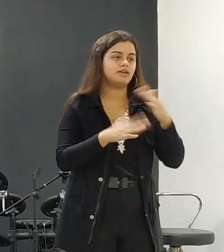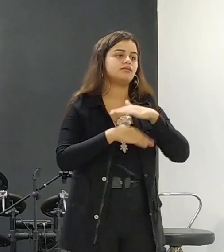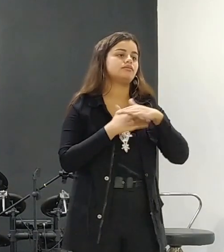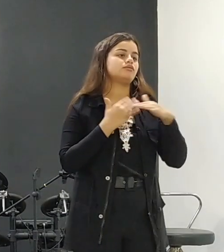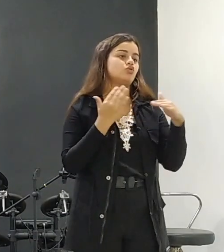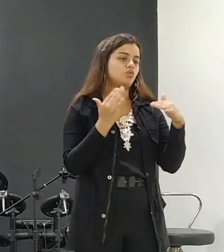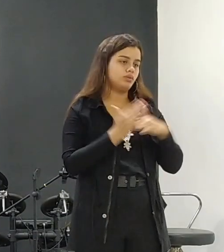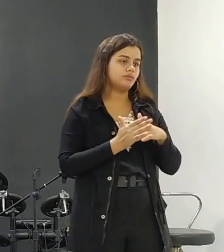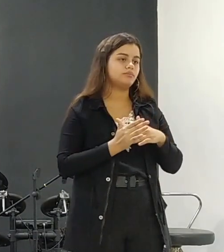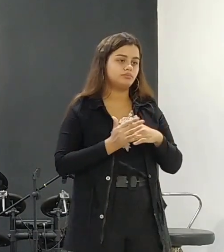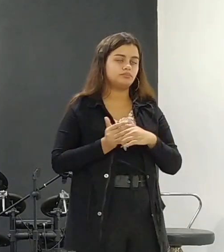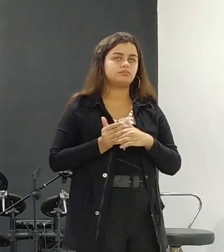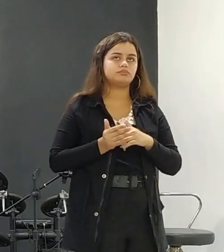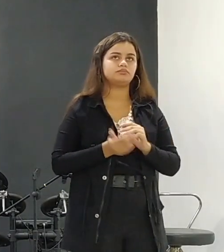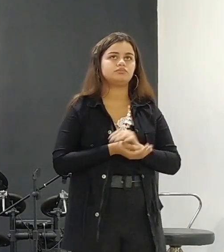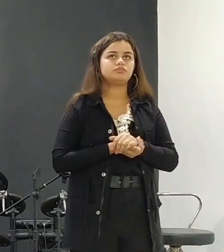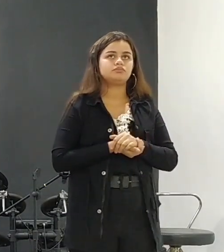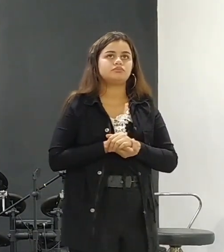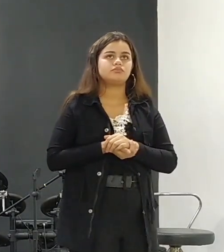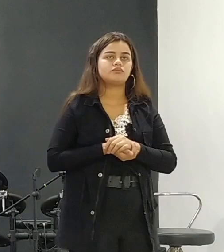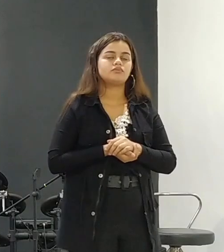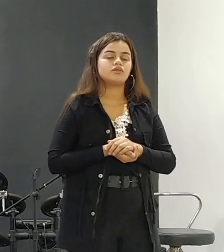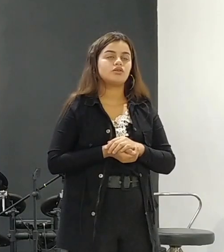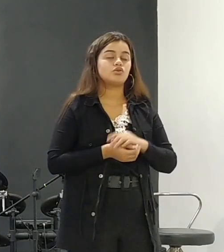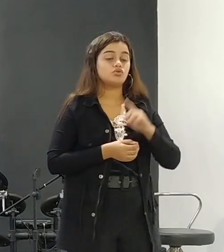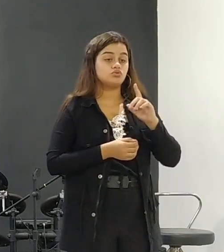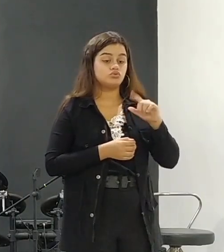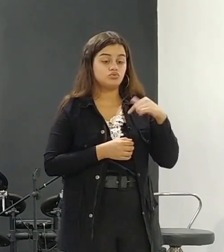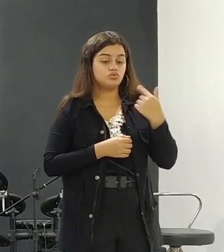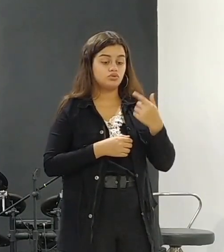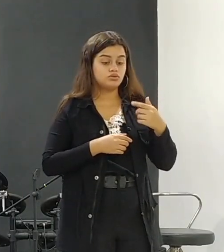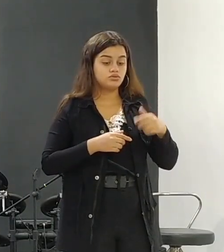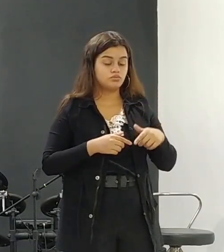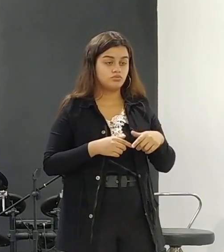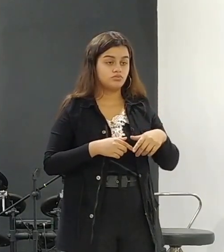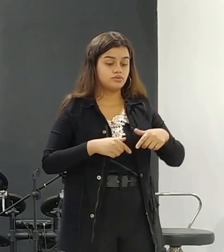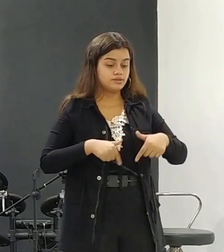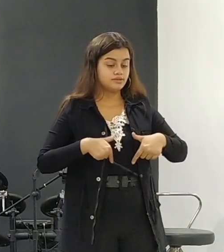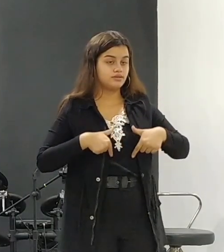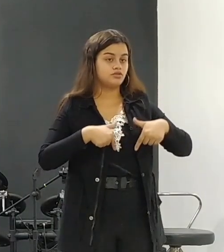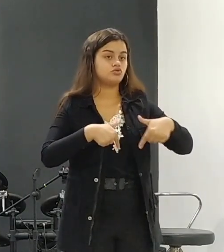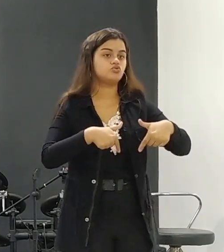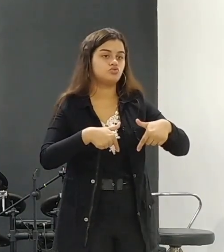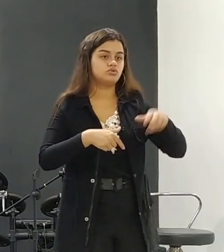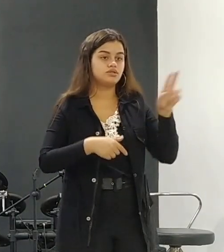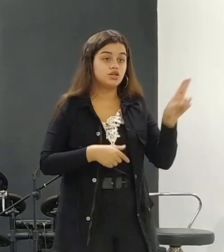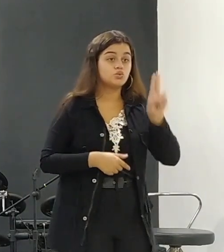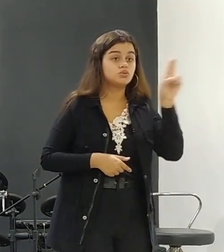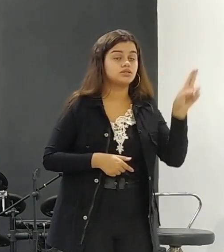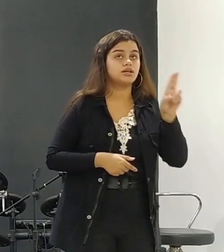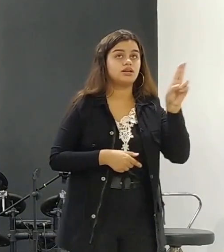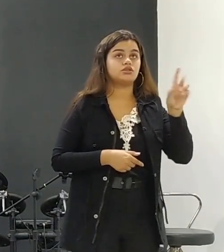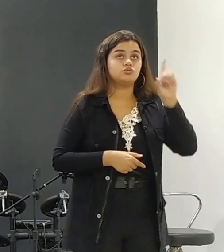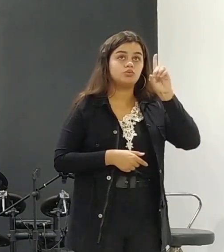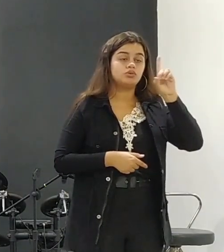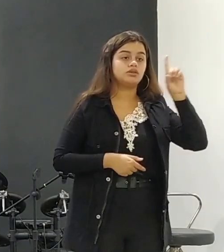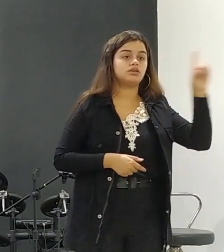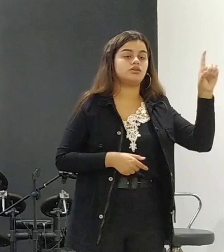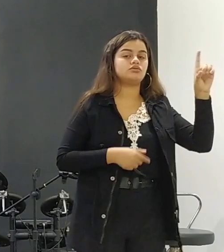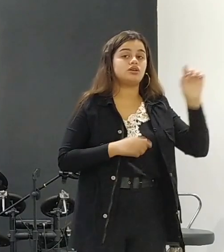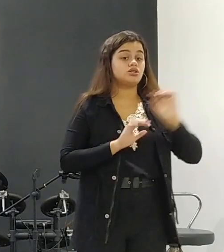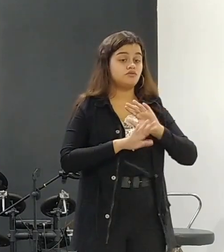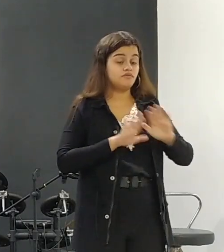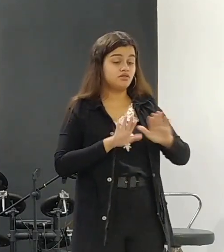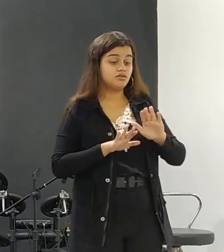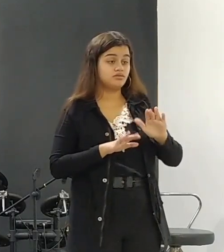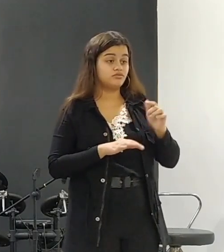toda a sua casa. Amém? Quando você se prontifica a ser esse portador da glória de Deus, às vezes é